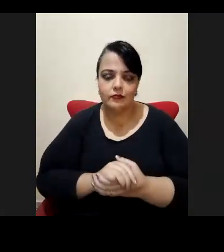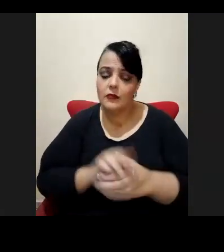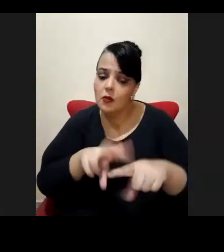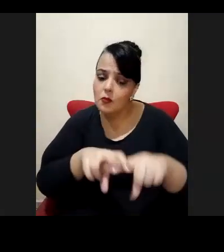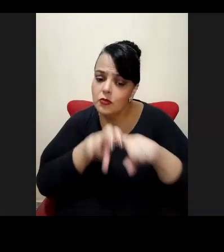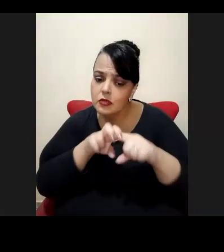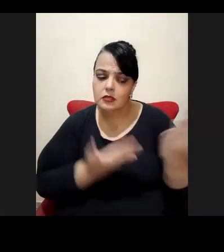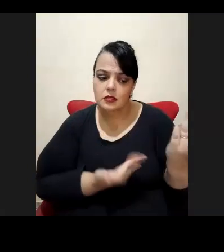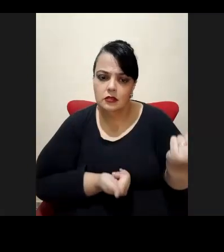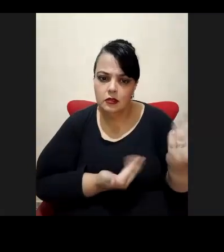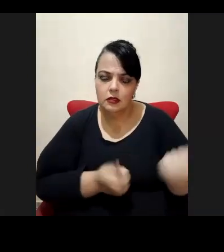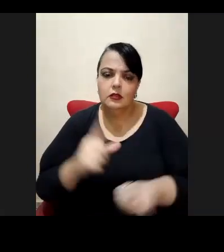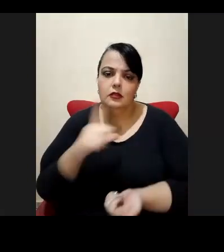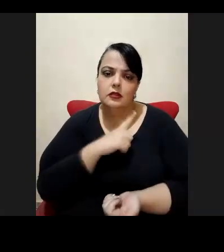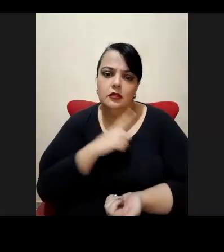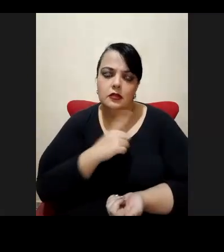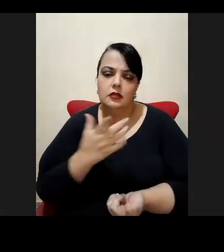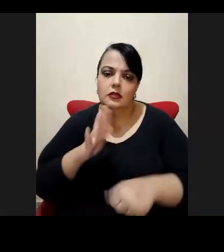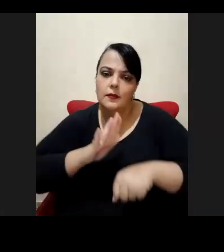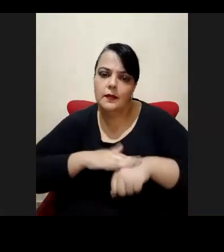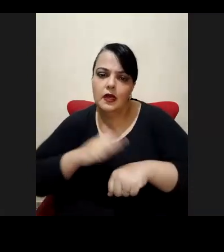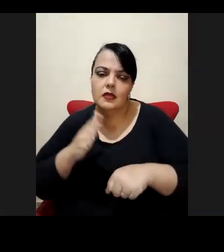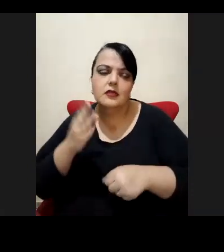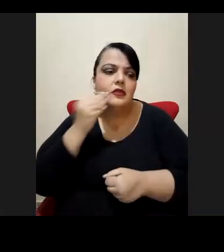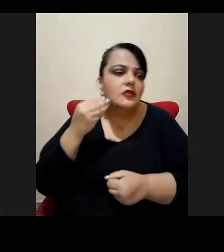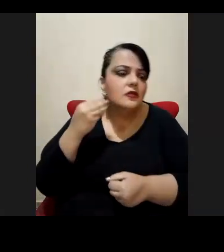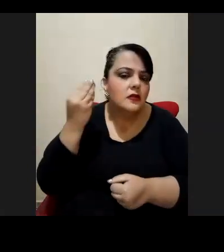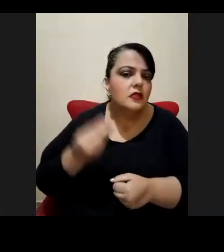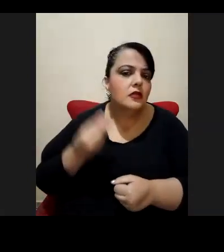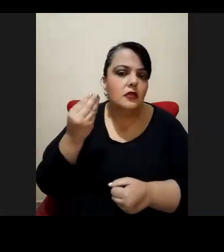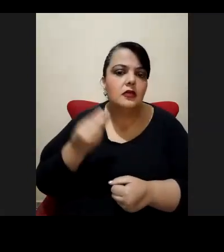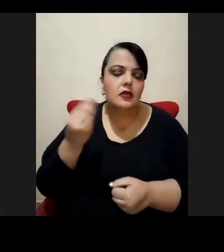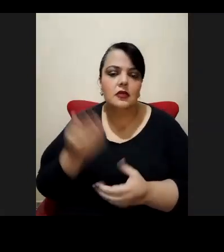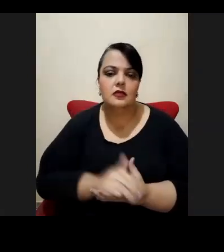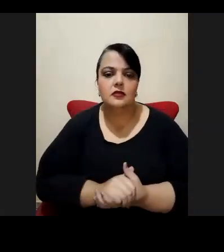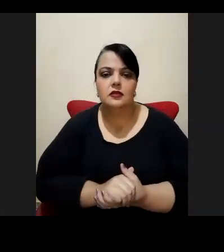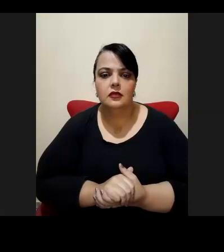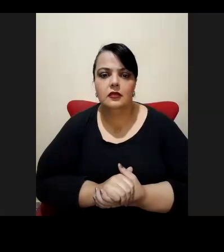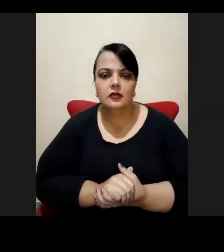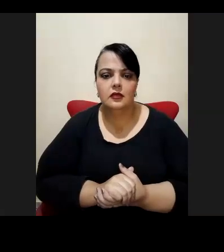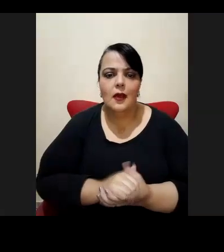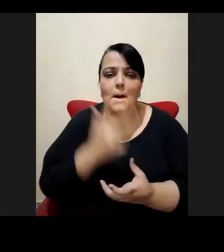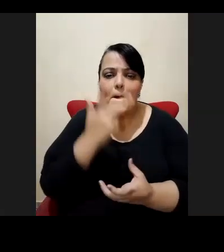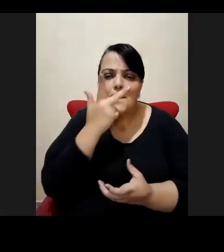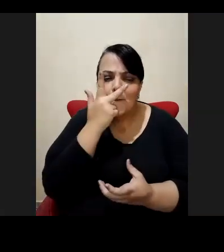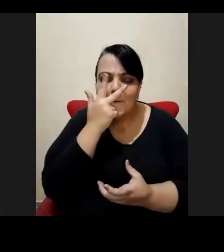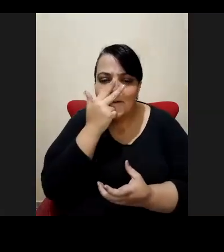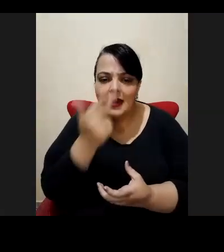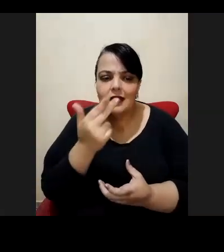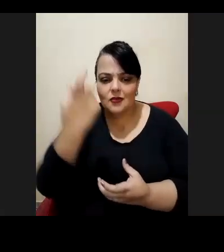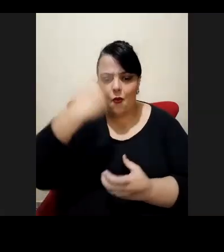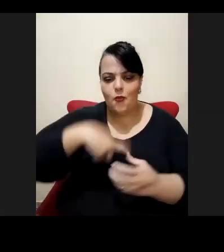acabam atualmente, né, experimentando isso que eu também vou chamar de uma epidemia de